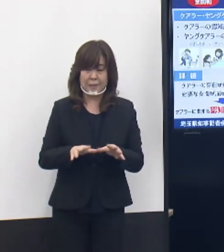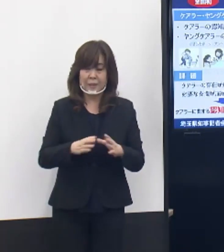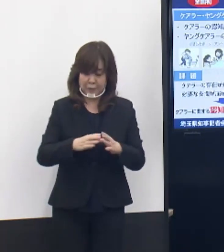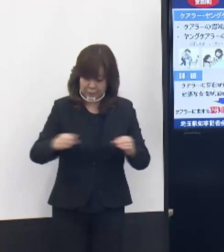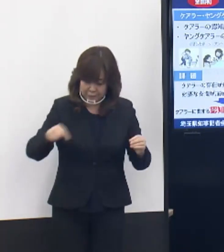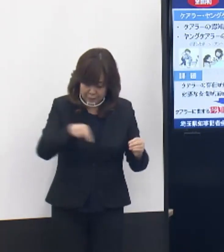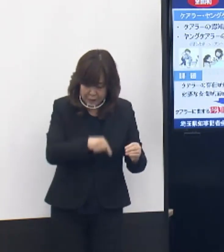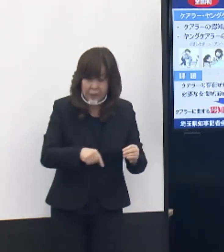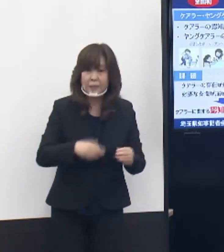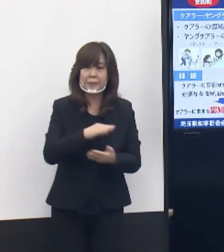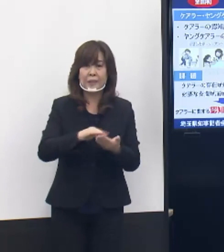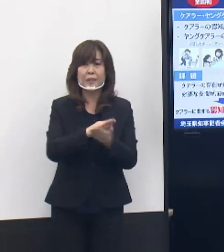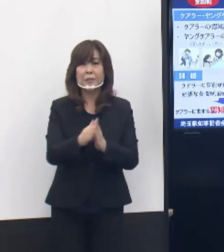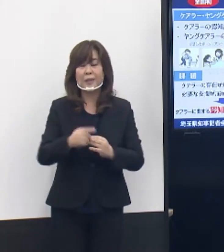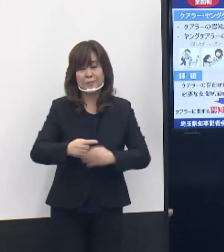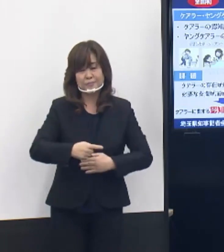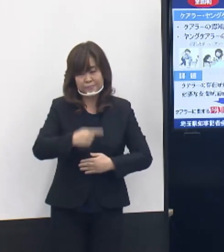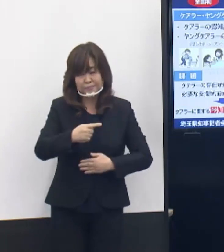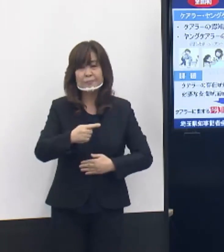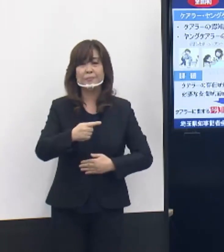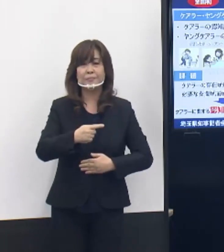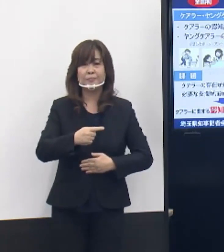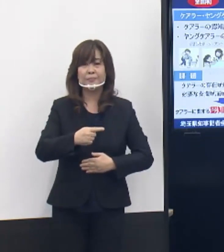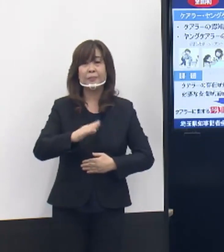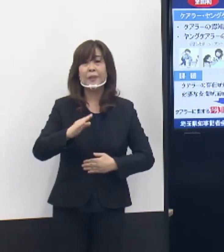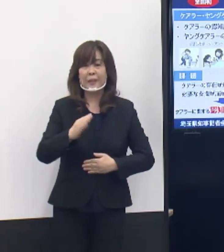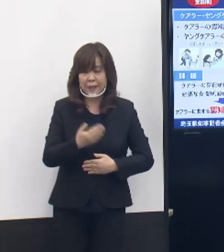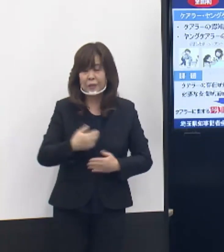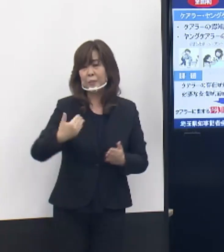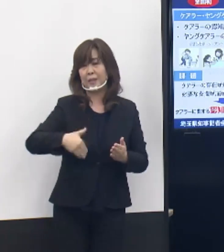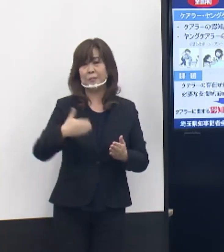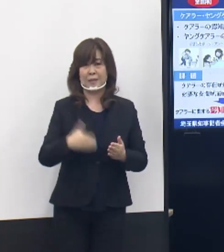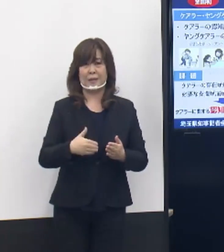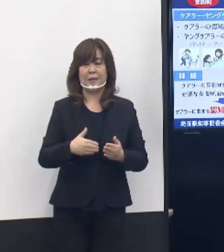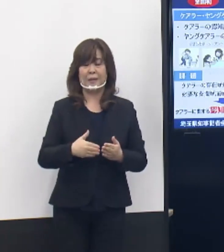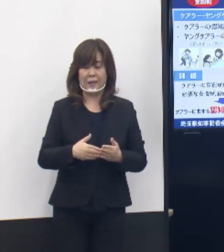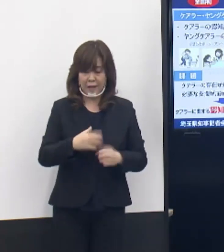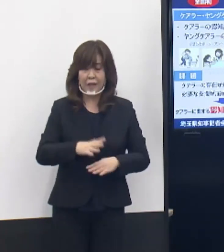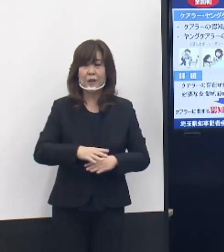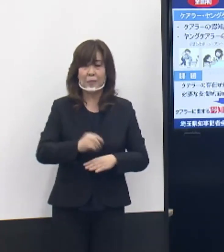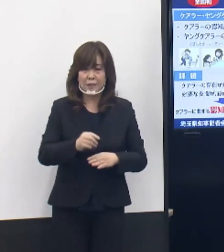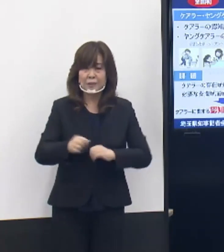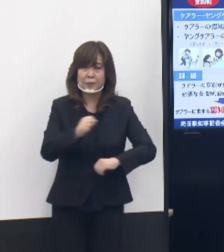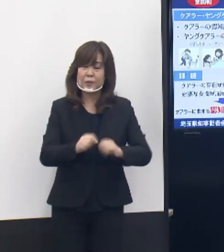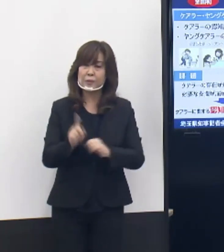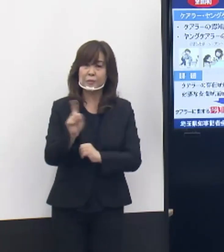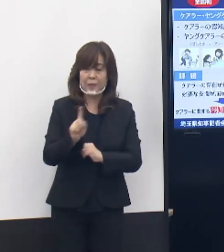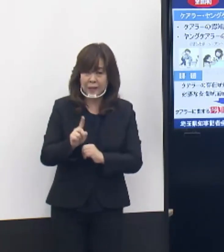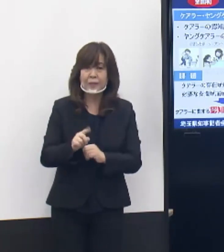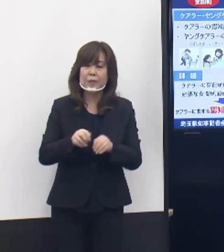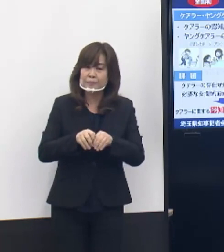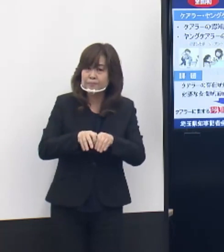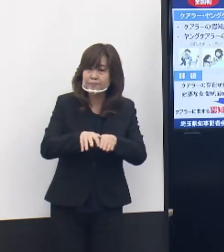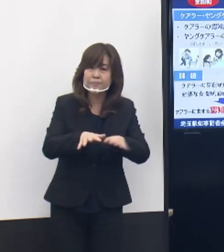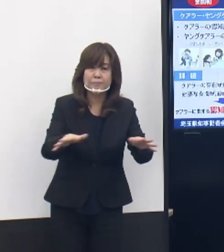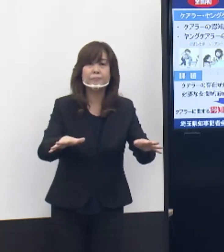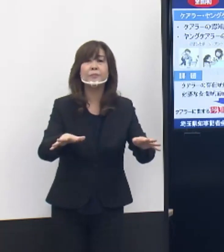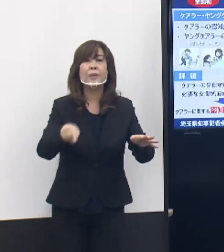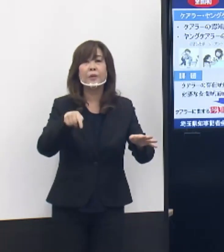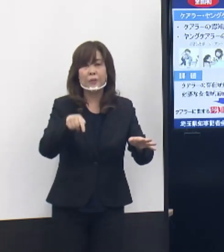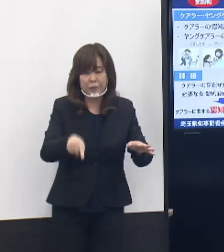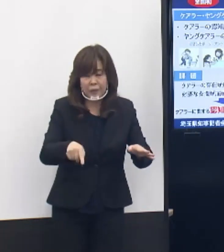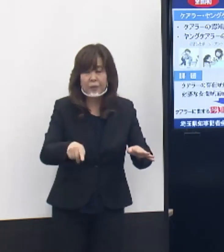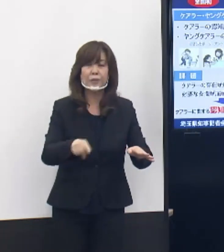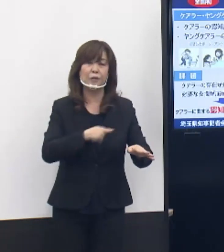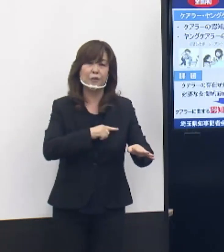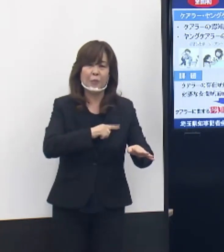まだ、第一歩でありますけれども、この第一歩は、まずは周知、そして、啓蒙という、啓発というんでしょうか、